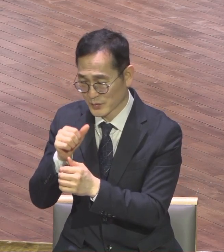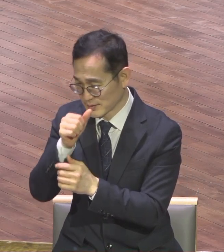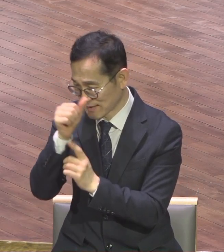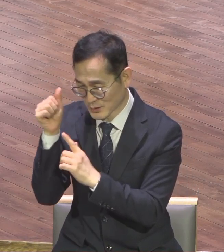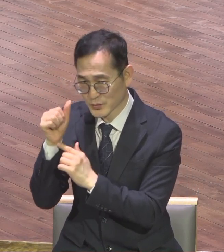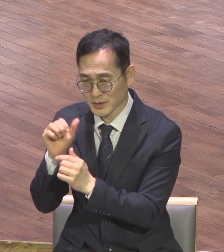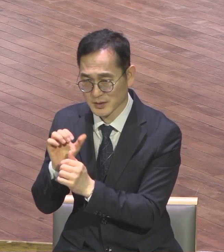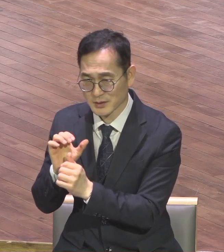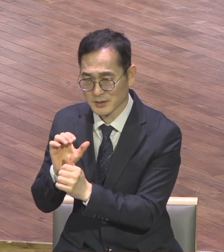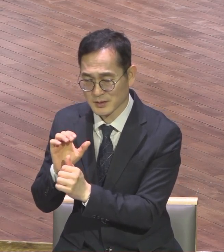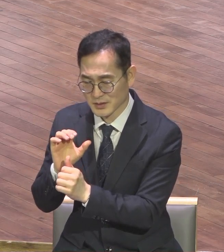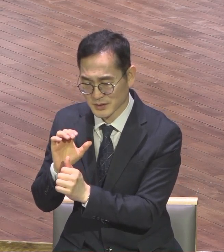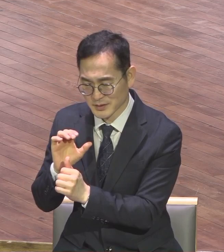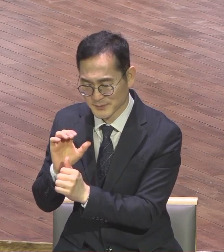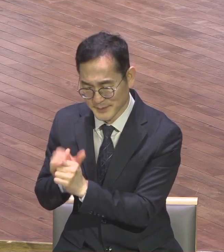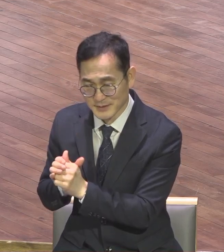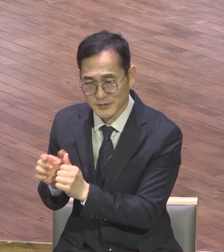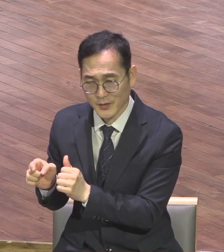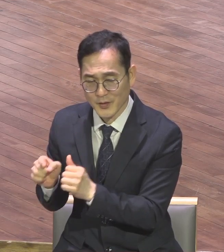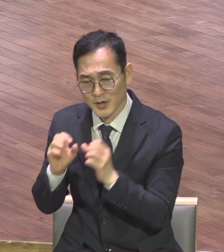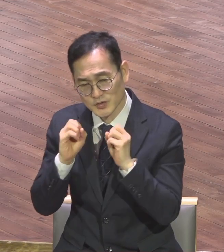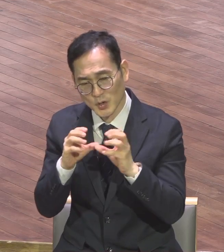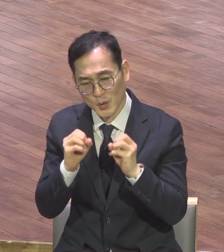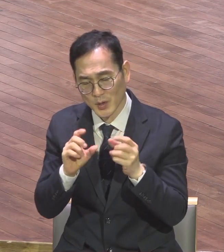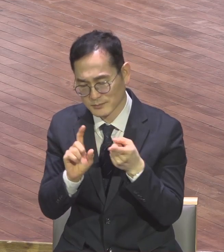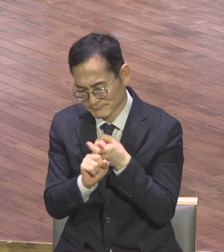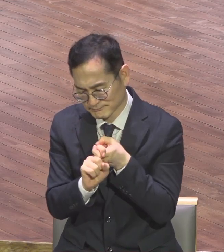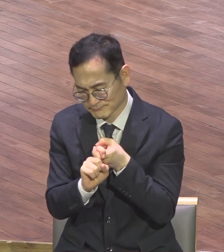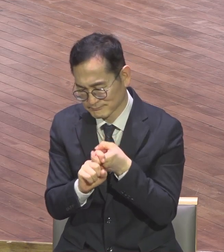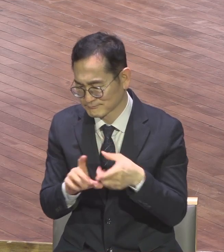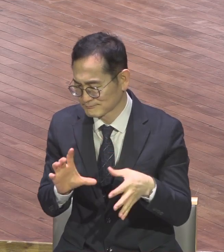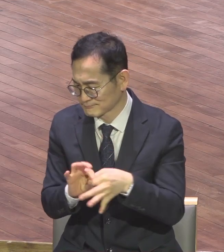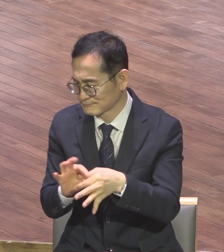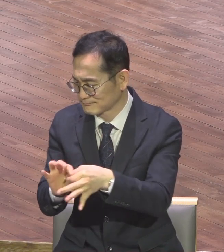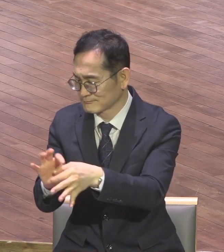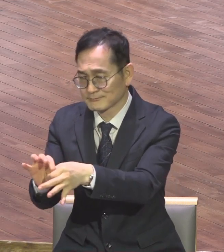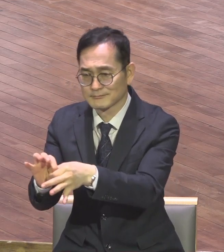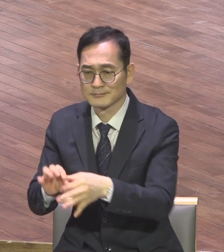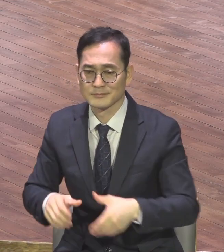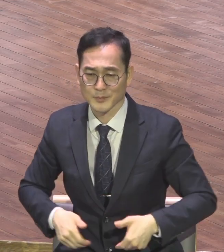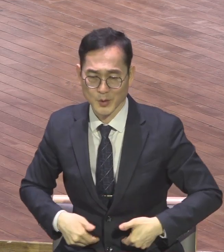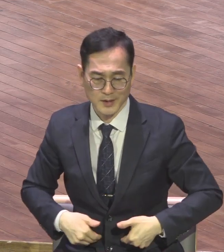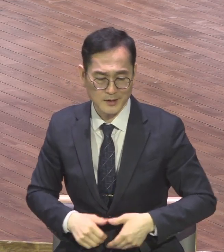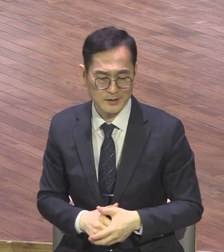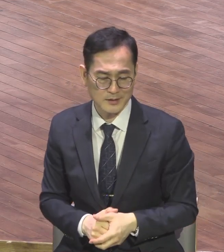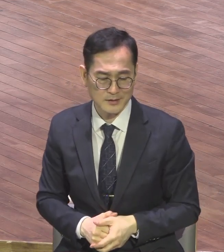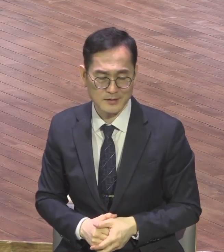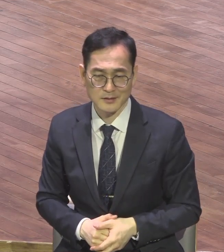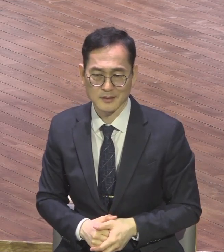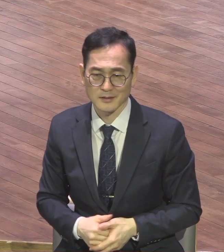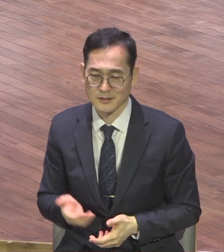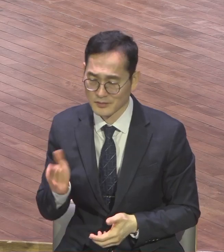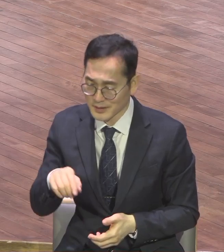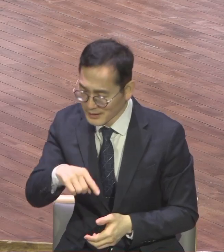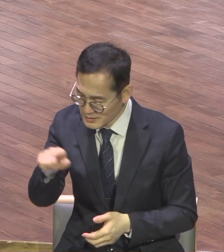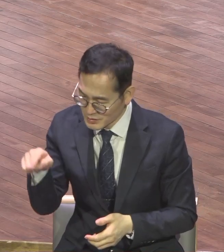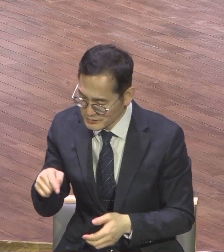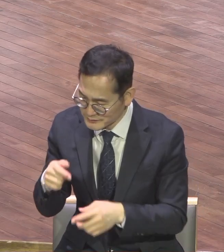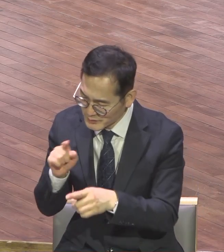237 장로를 세우는 시간표를 가지던데 조금 문제가 있어서 수정 보완해서